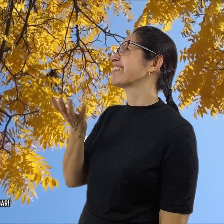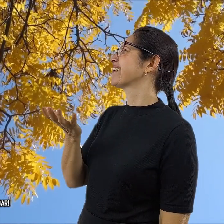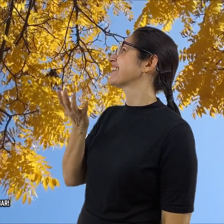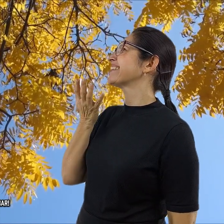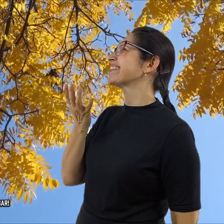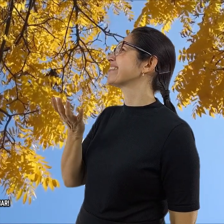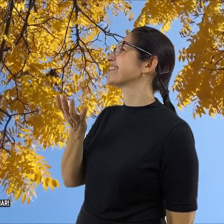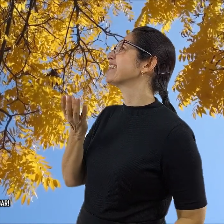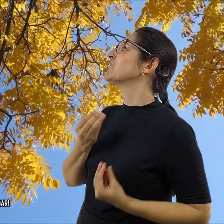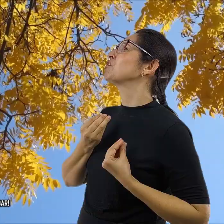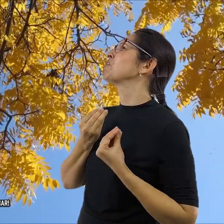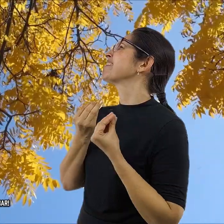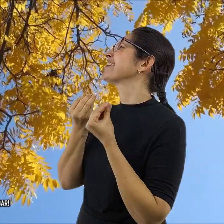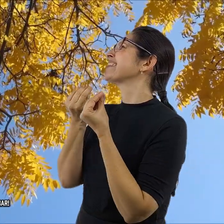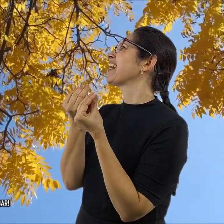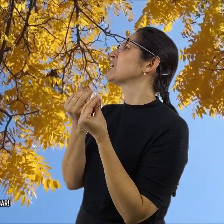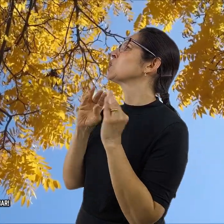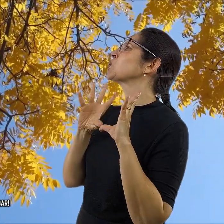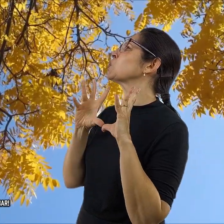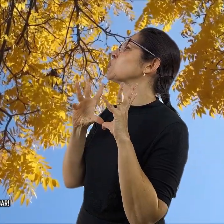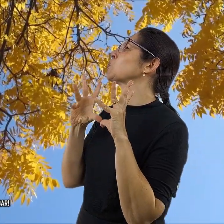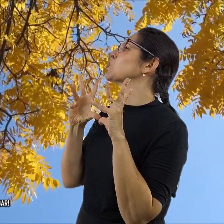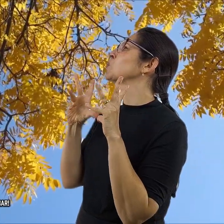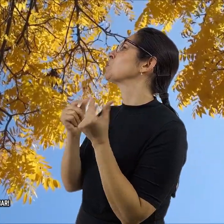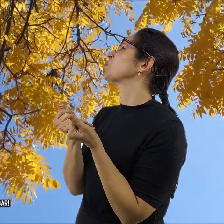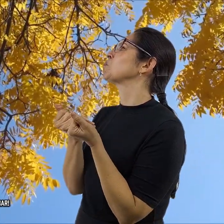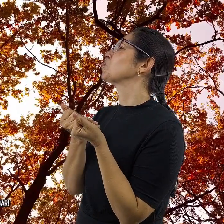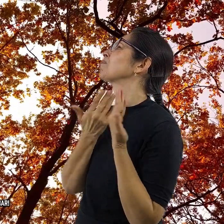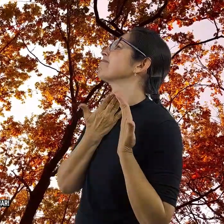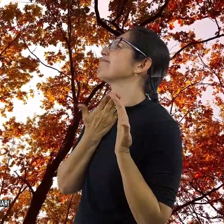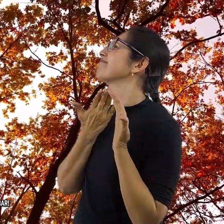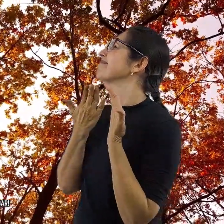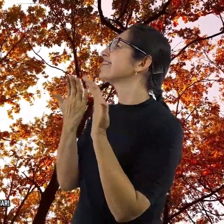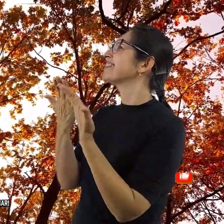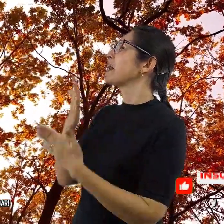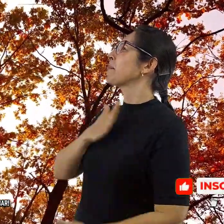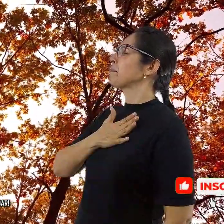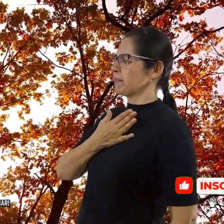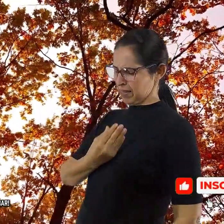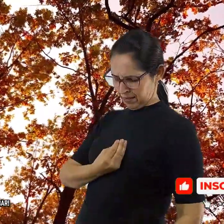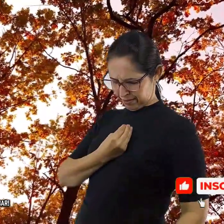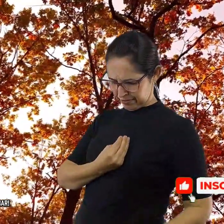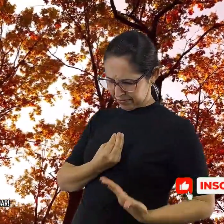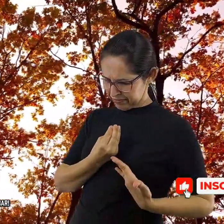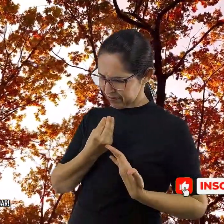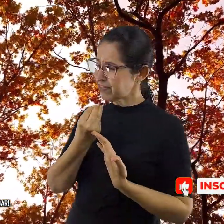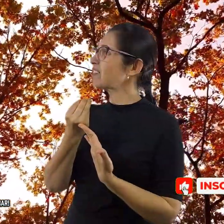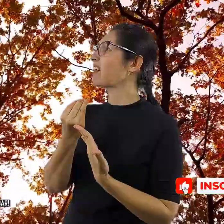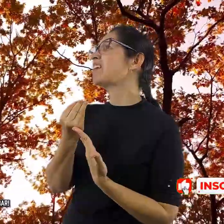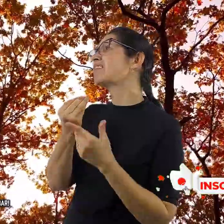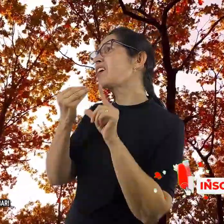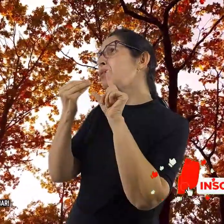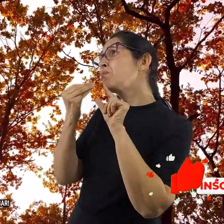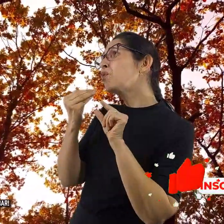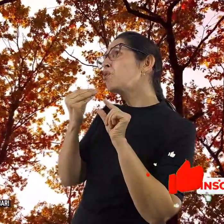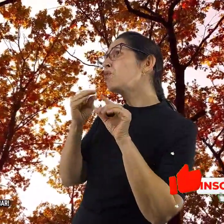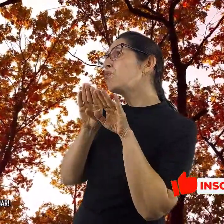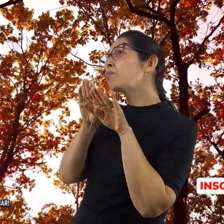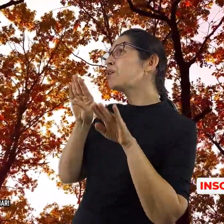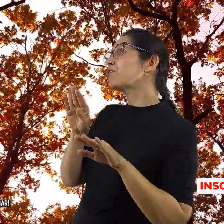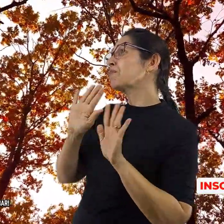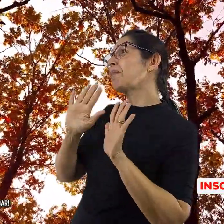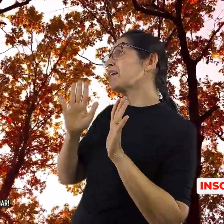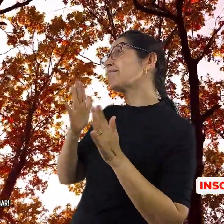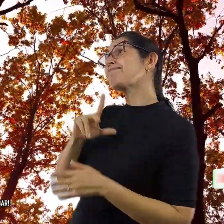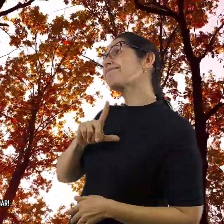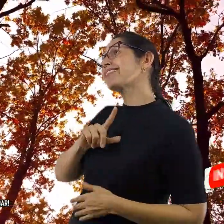dar. Quer dar o quê? Eu quero dar tudo, Senhor. Eu quero dar a minha vida. Não é muito, mas eu quero